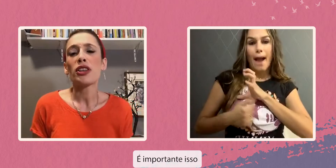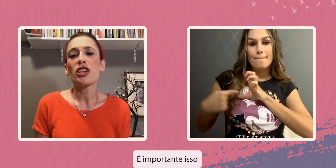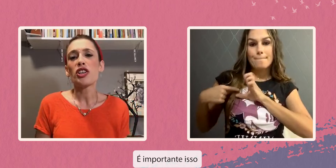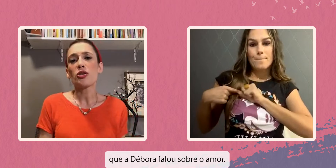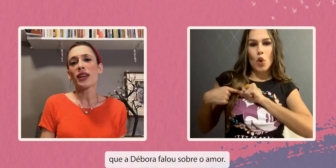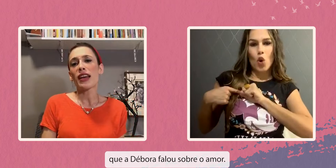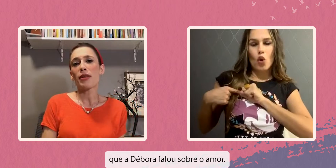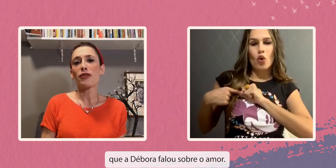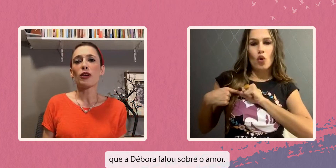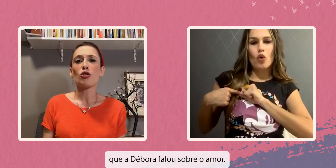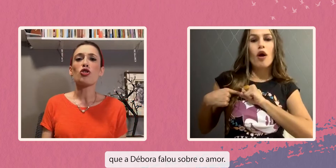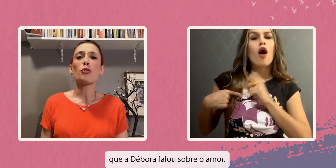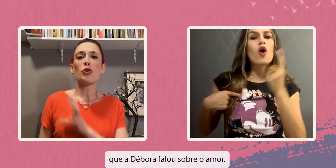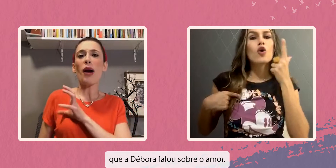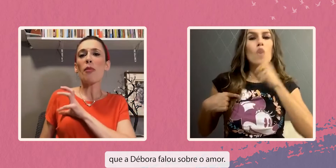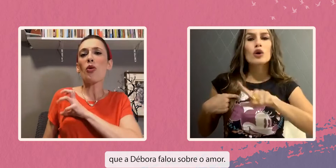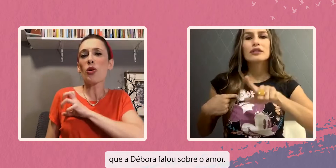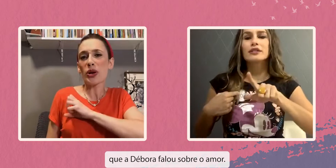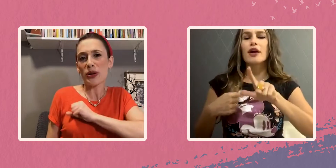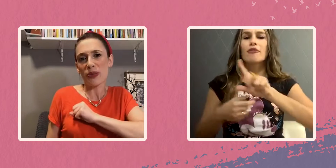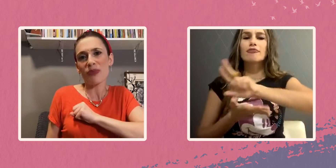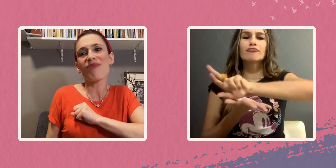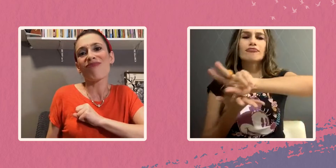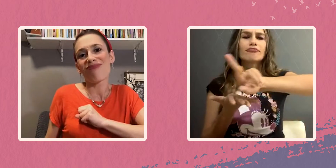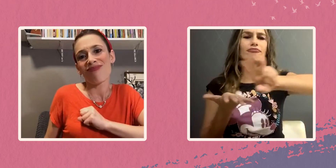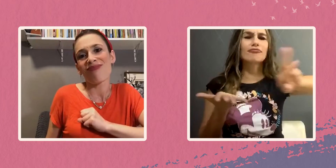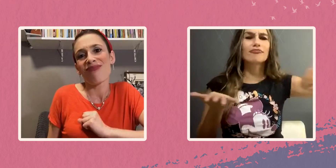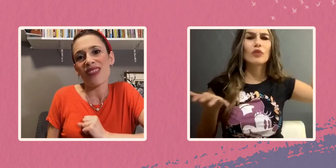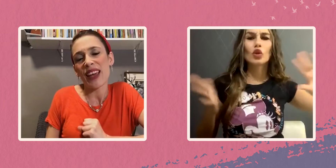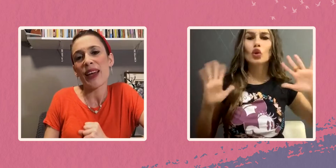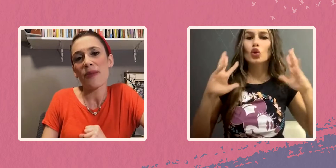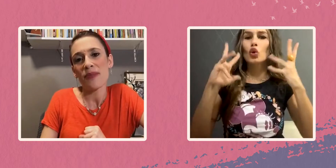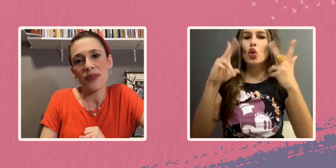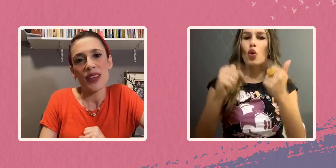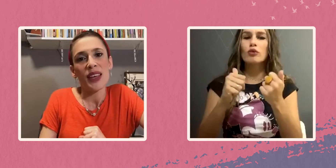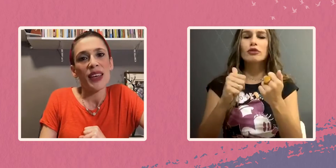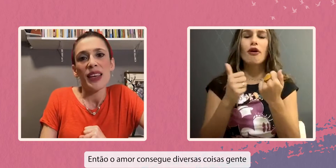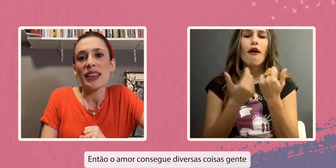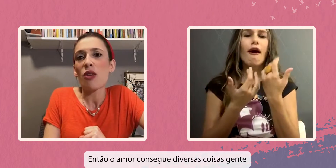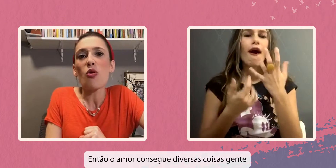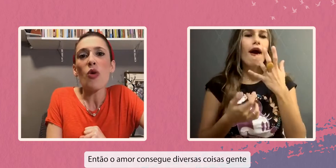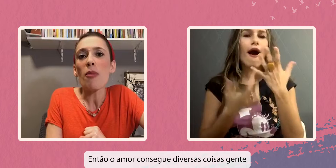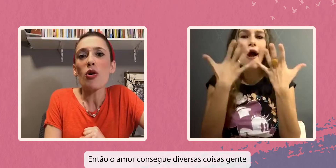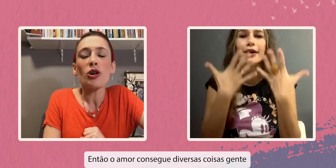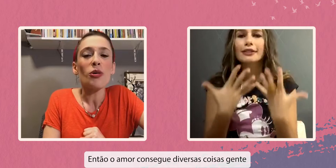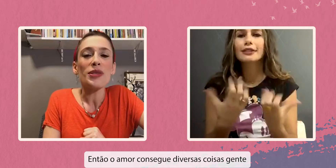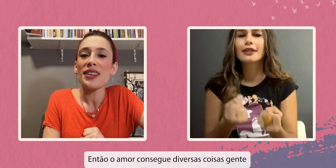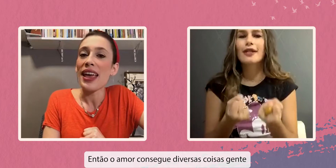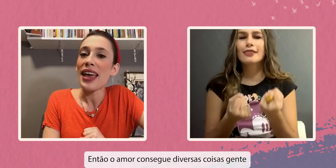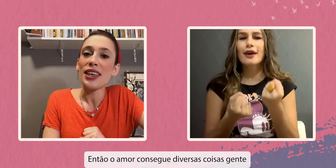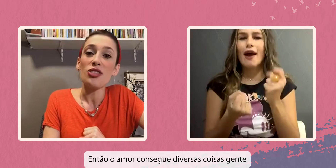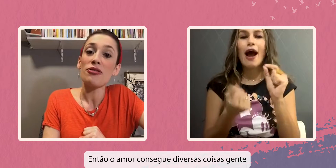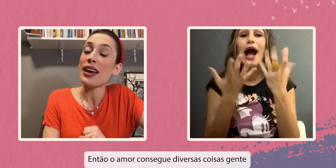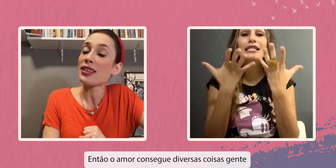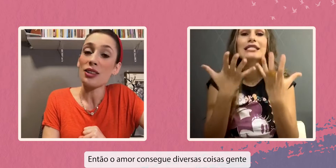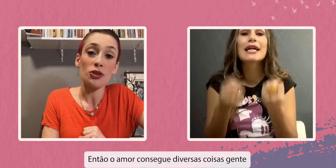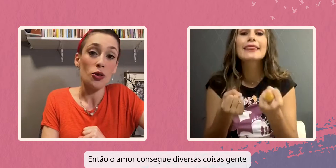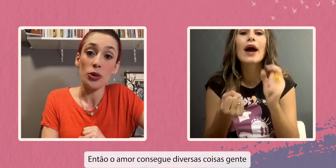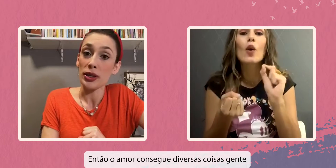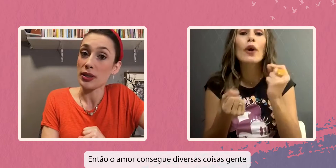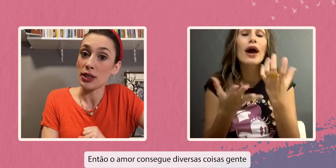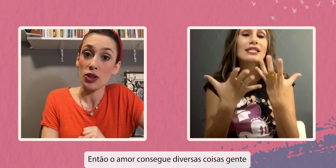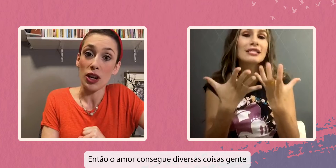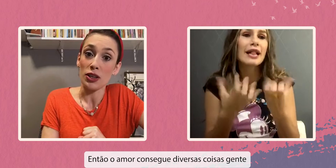É importante isso que a Débora falou sobre o amor, né? Então, o amor consegue